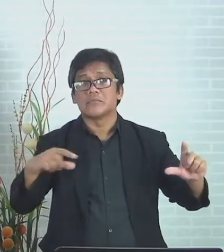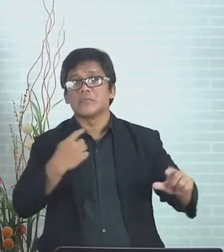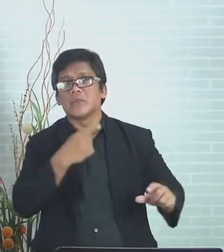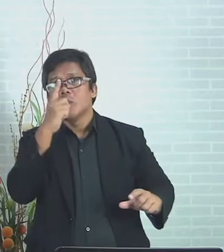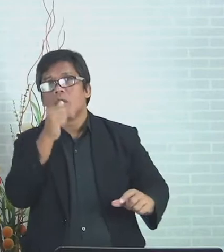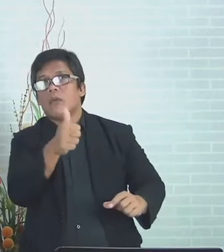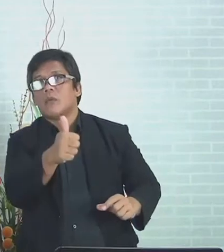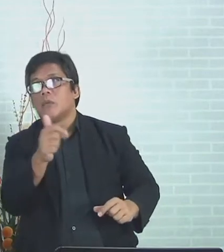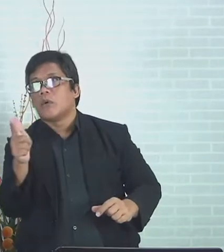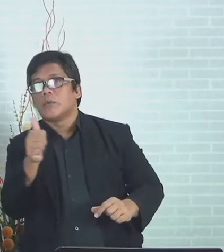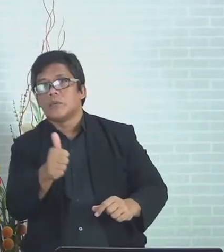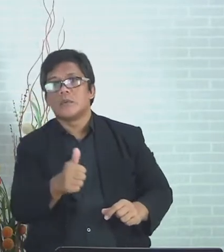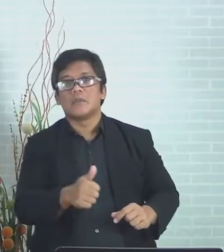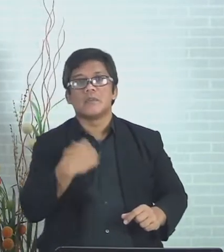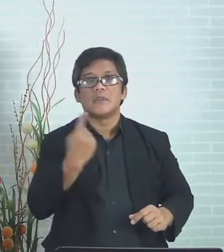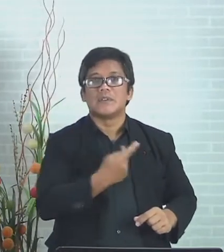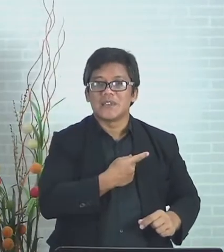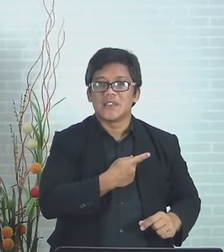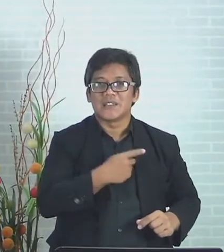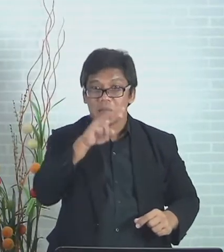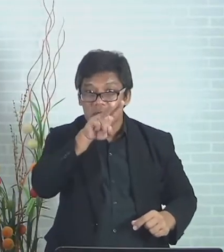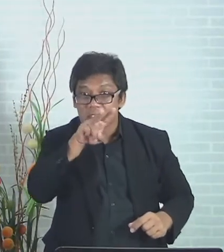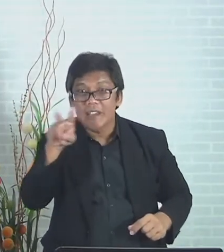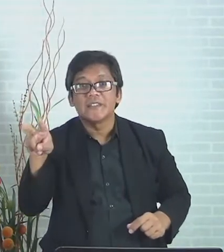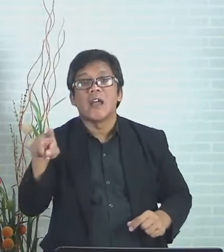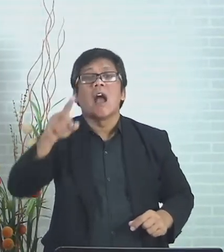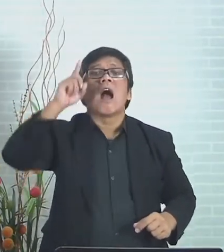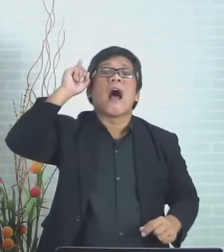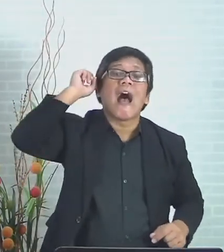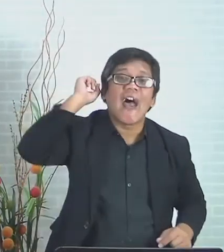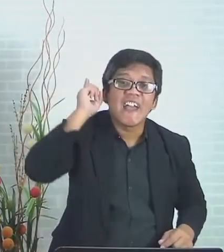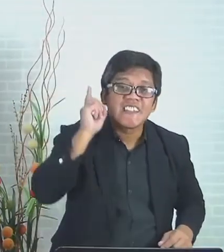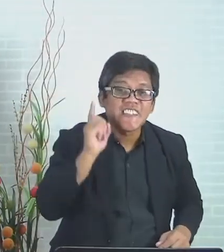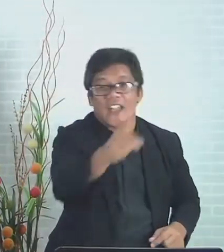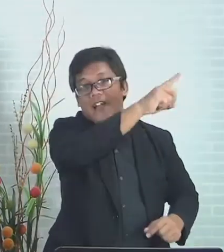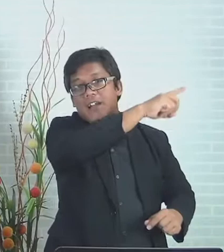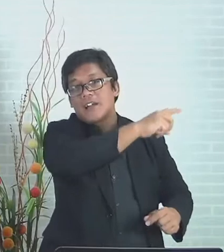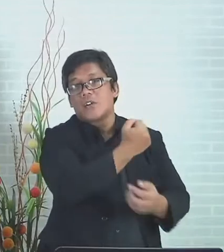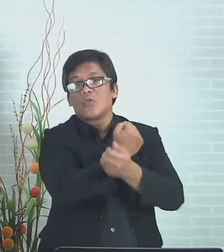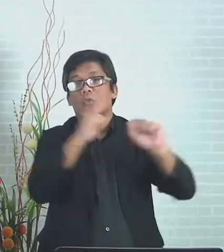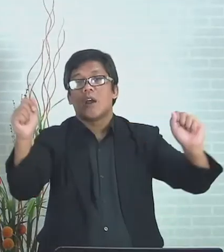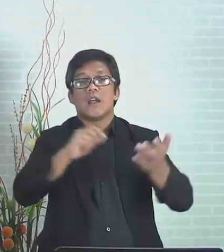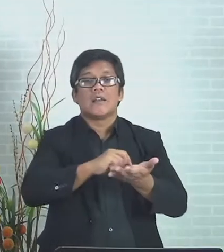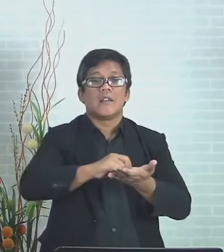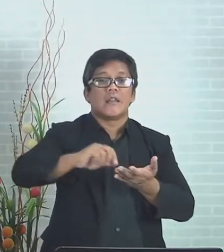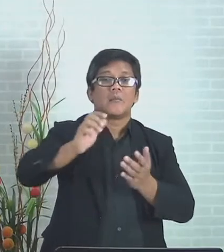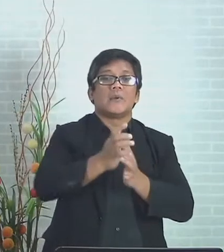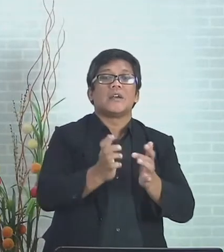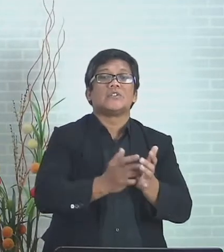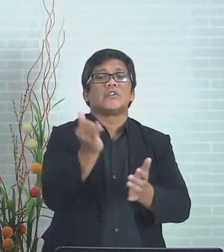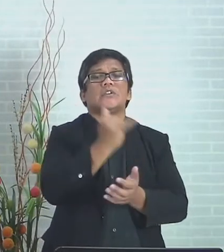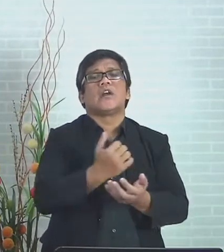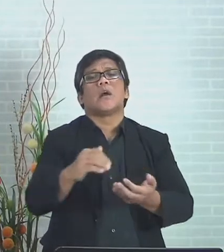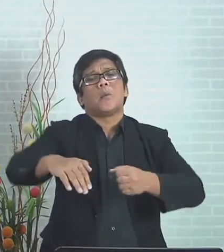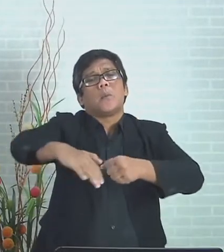kuasa tapi kita melihat disini bahwa hanya Kuasa Nama Yesus itu yang penuh kuasa